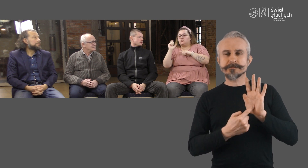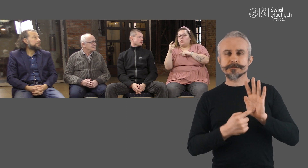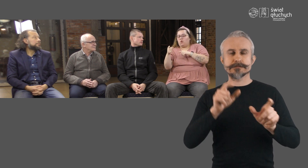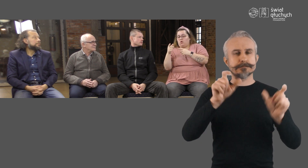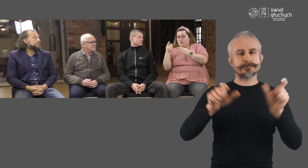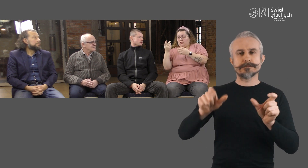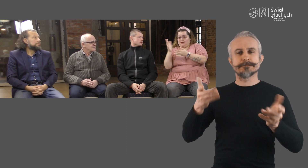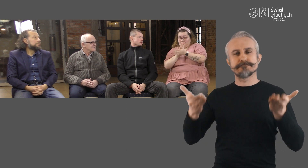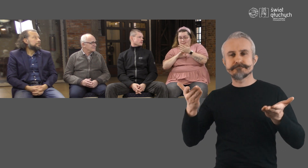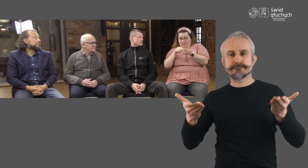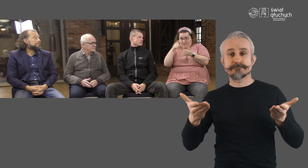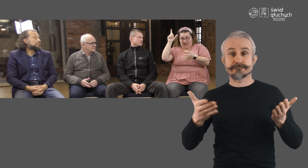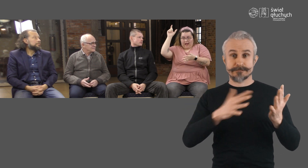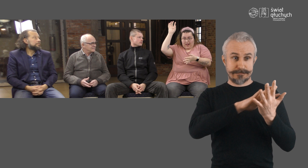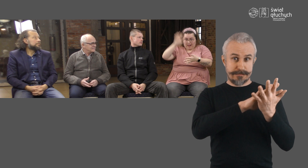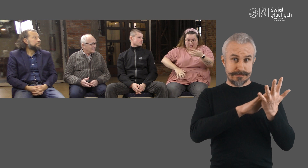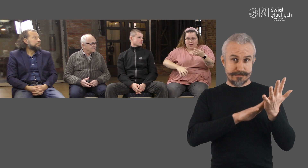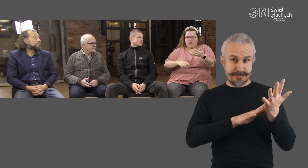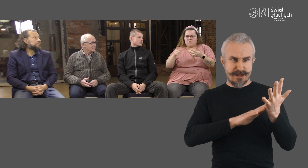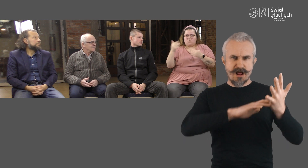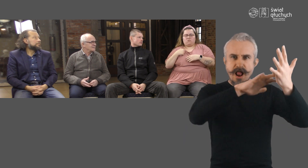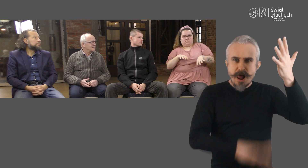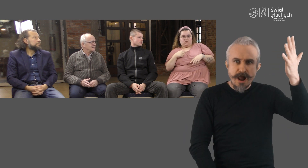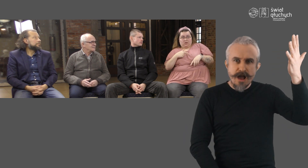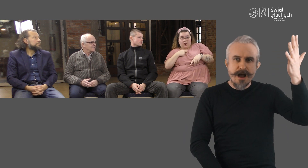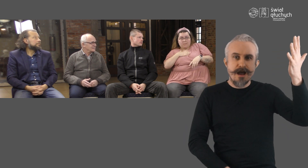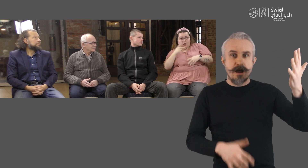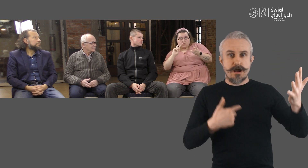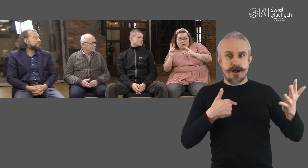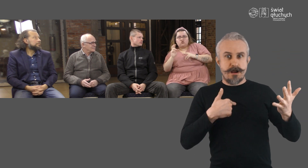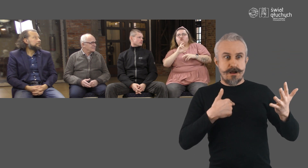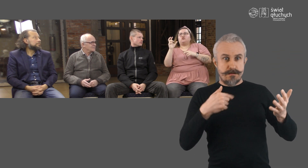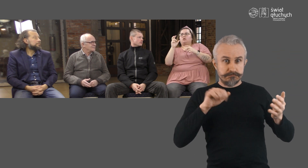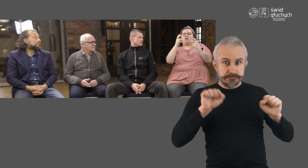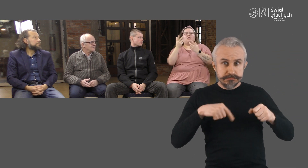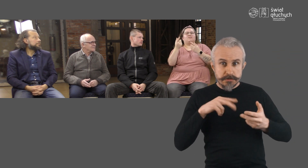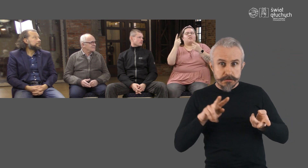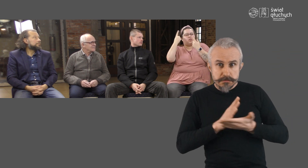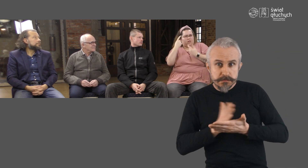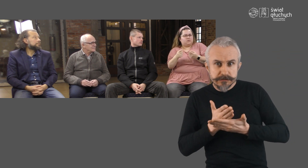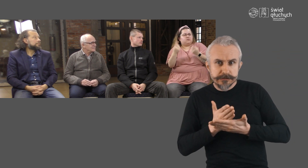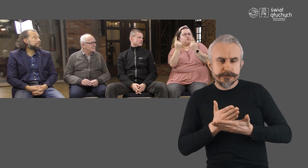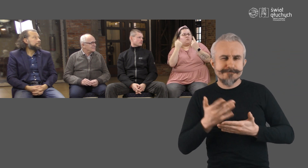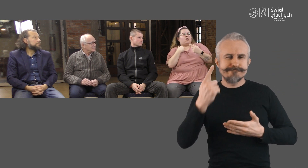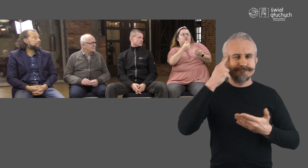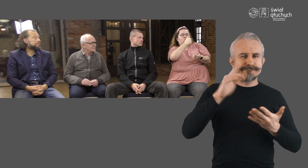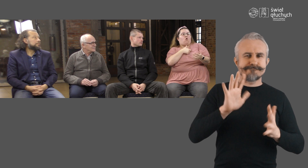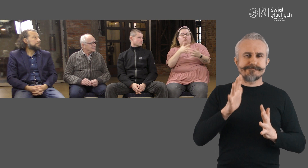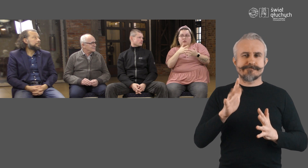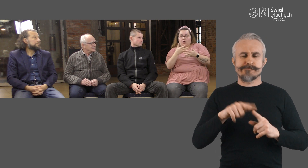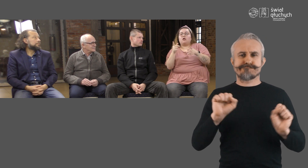Też na przykład zależy, co jest napisane w tekście. Ja mam to